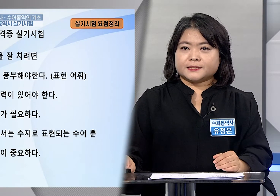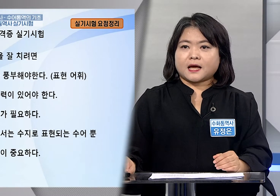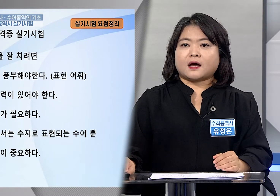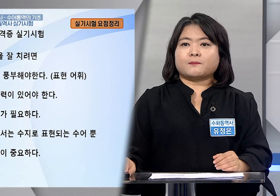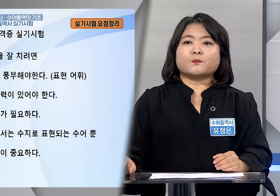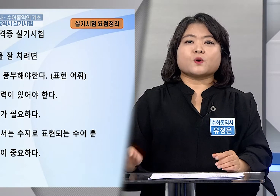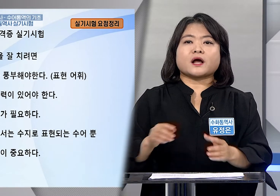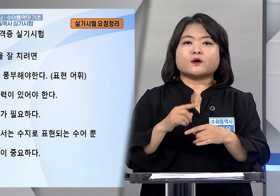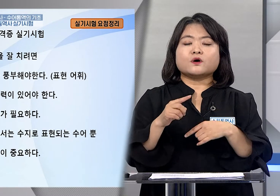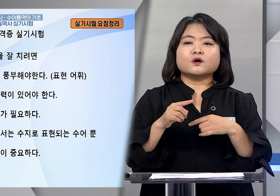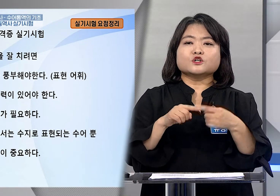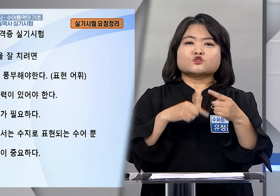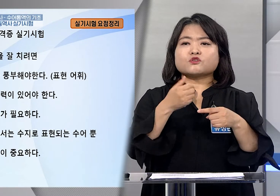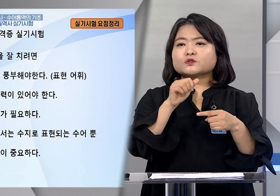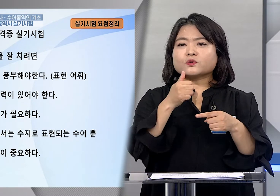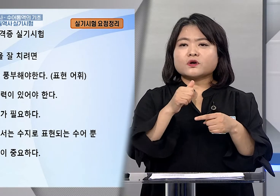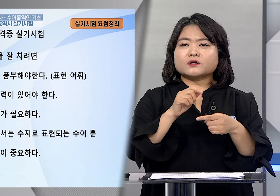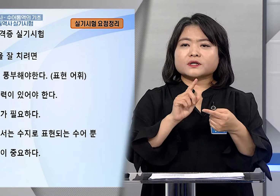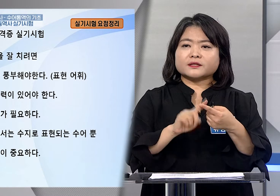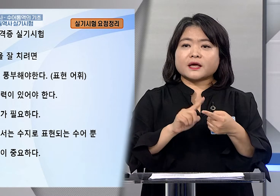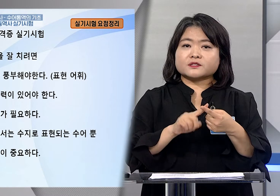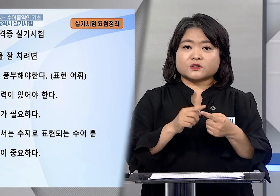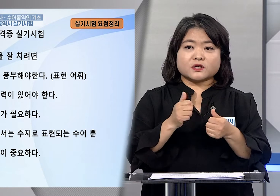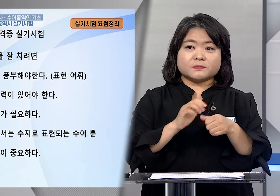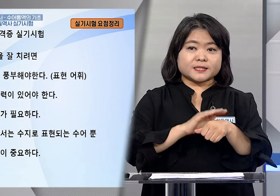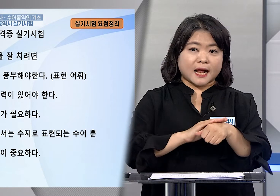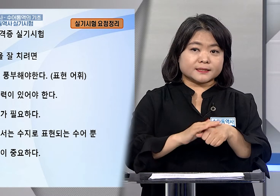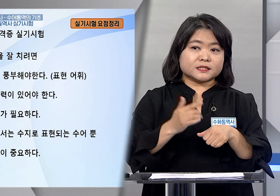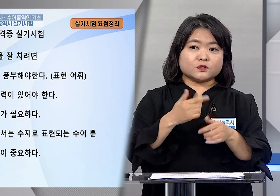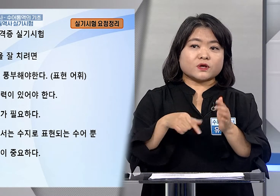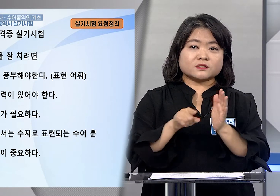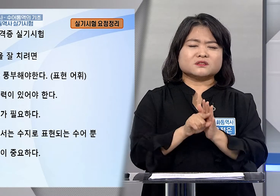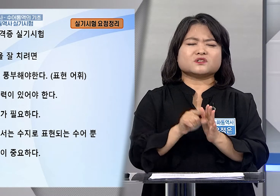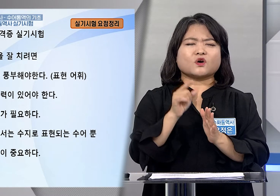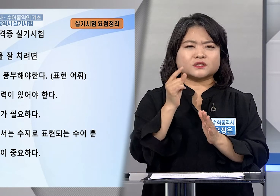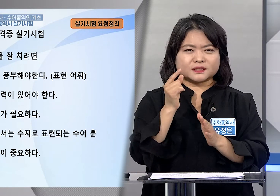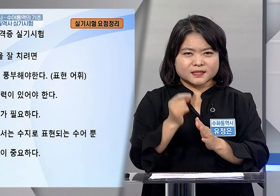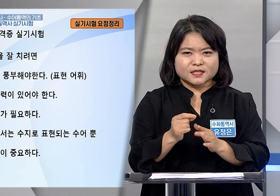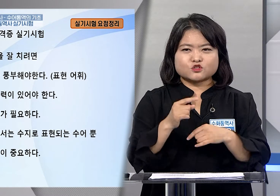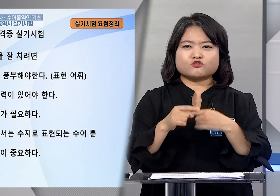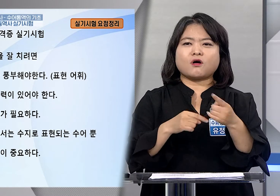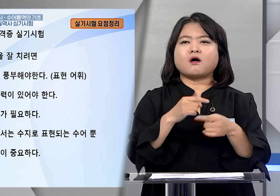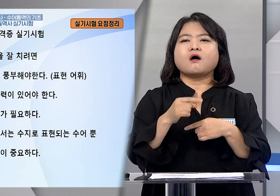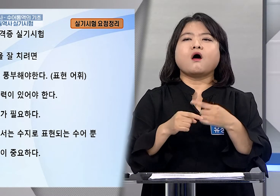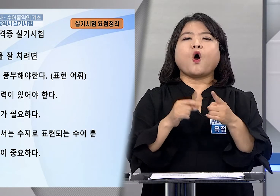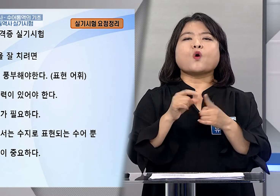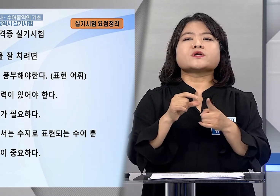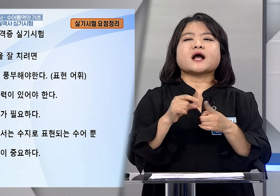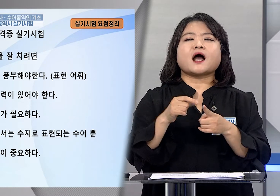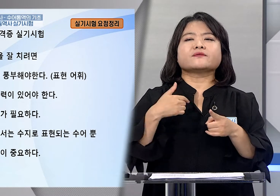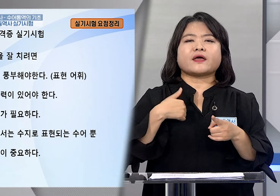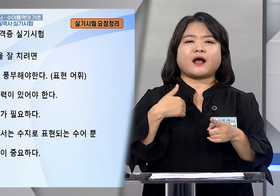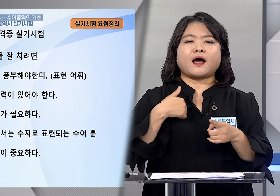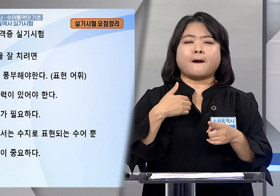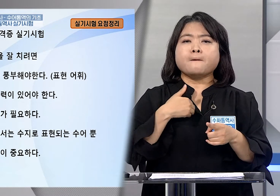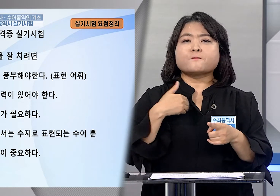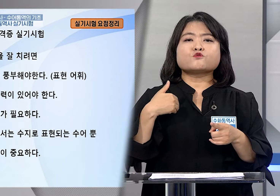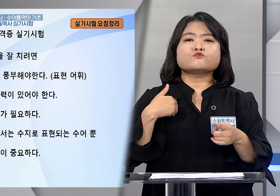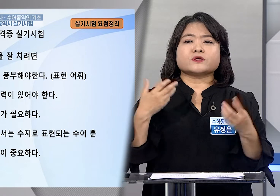자, 한번 볼까요? 수어 통역에 대해서 시험을 잘 치기 위해서는 역시 수어 어휘가 내가 풍부히